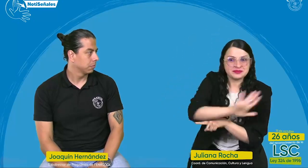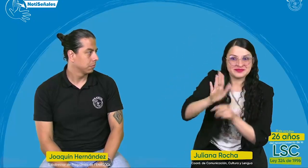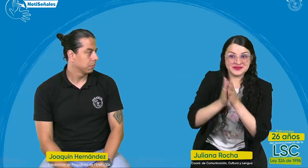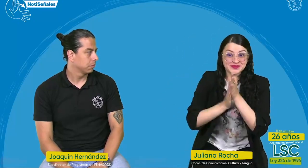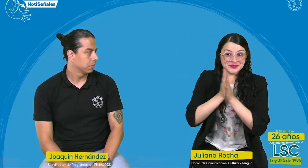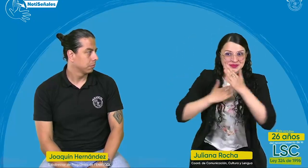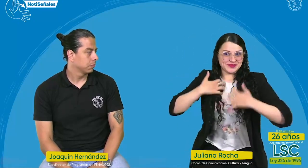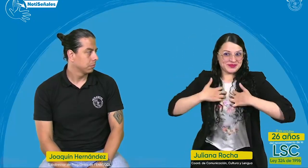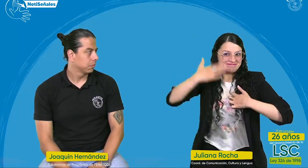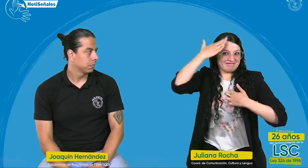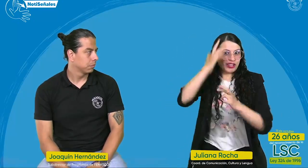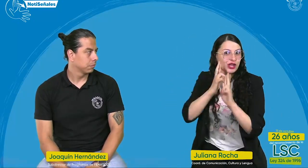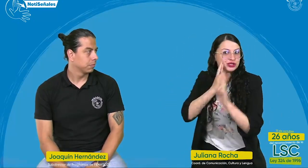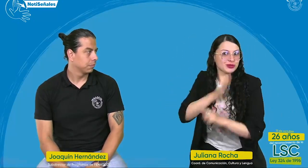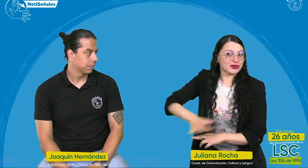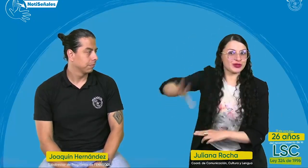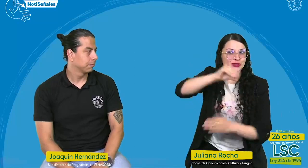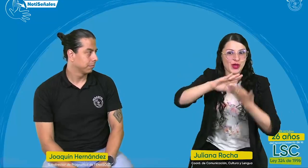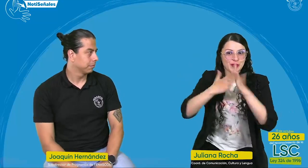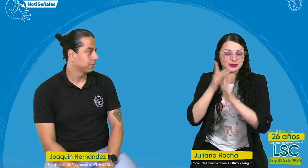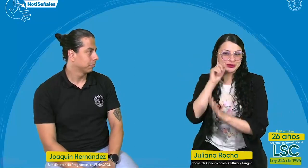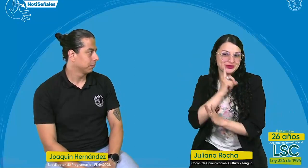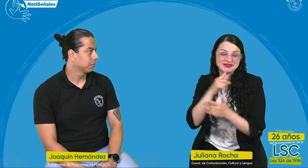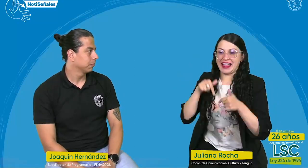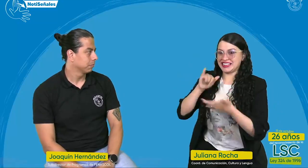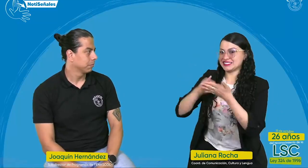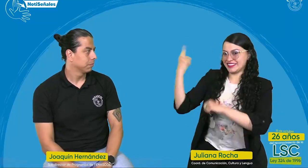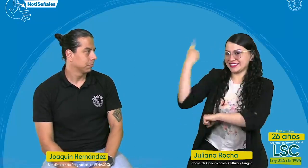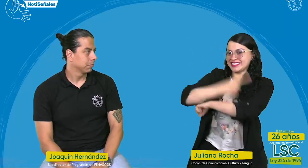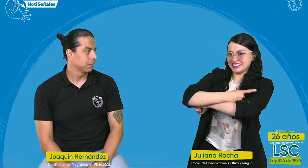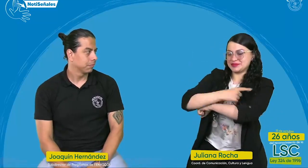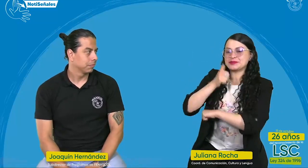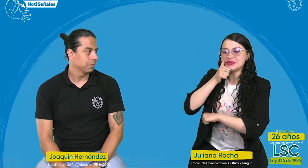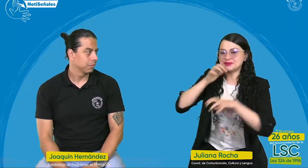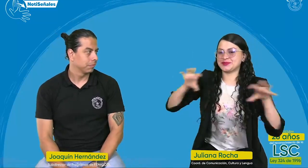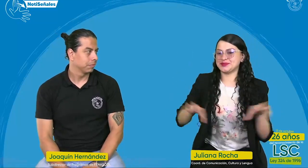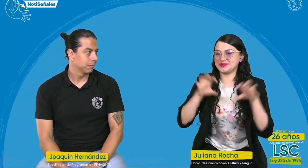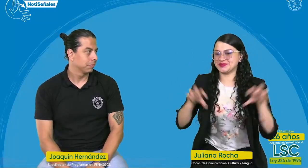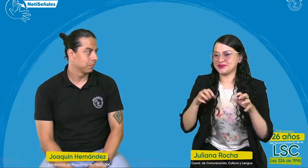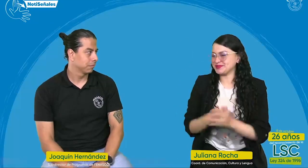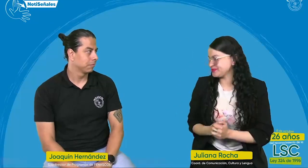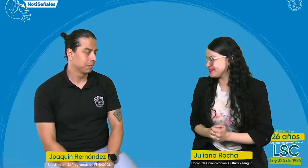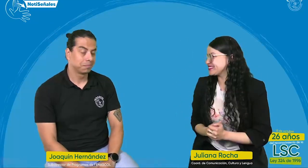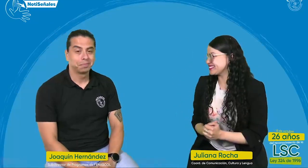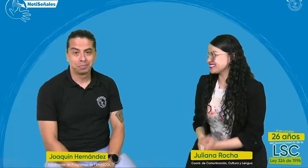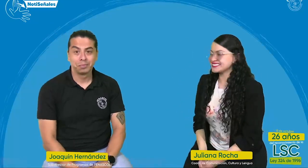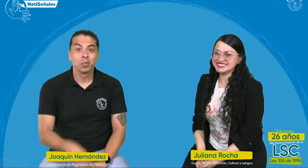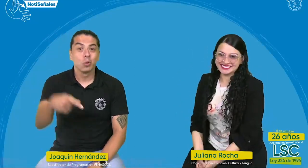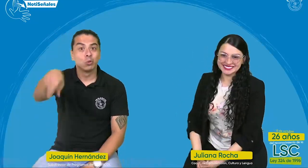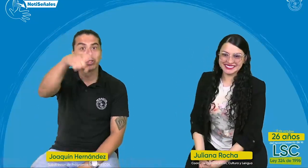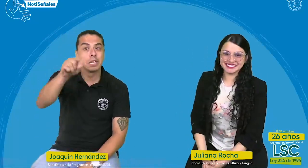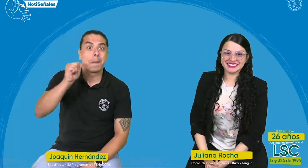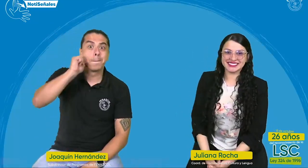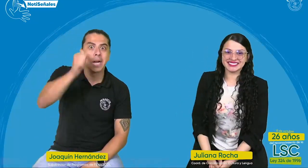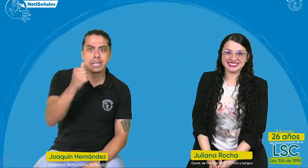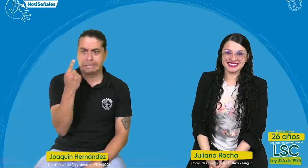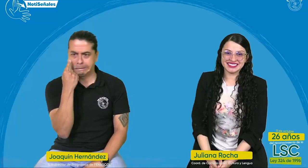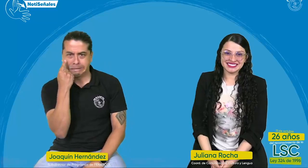y entidades del país Espero que estén emocionados pues una organizaciones de la comunidad sorda Y tenemos esta actividad